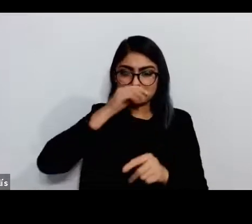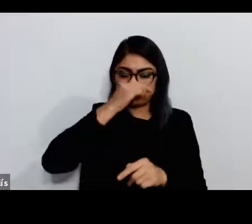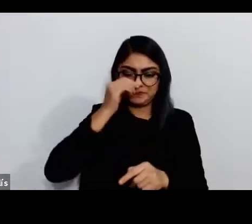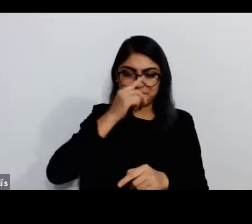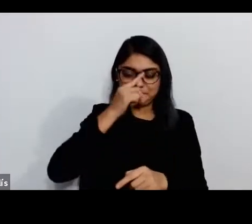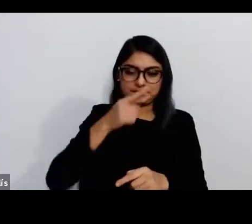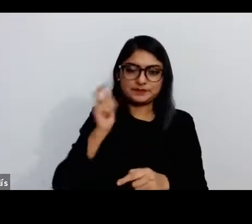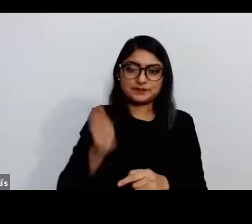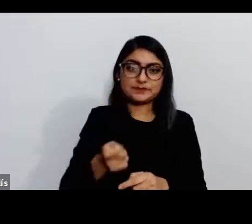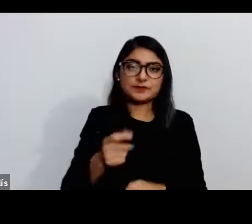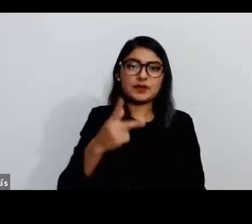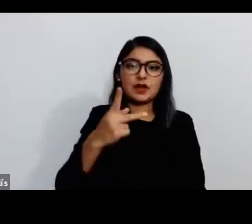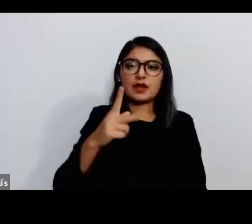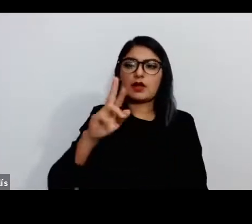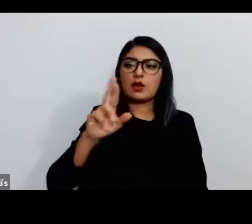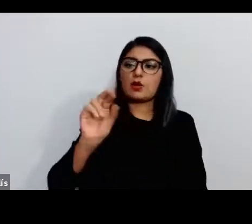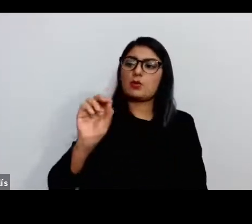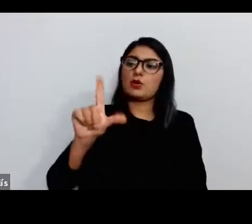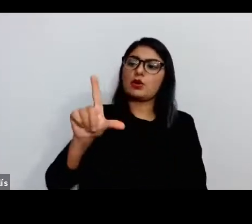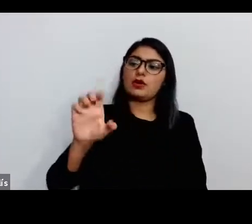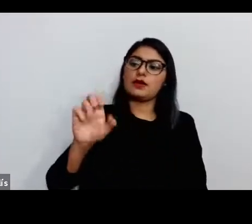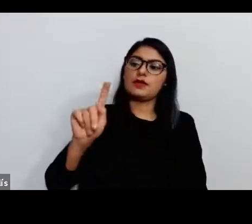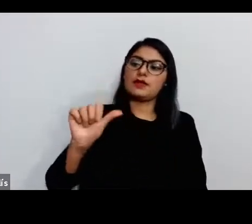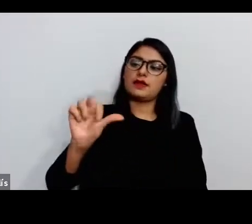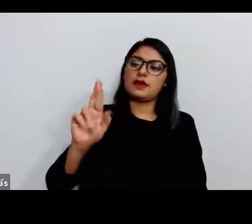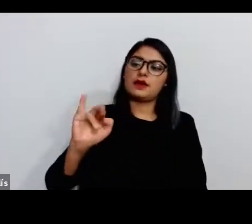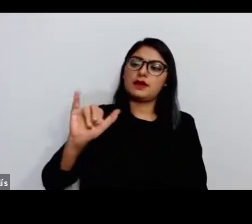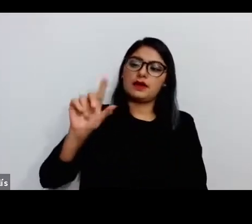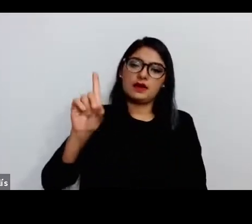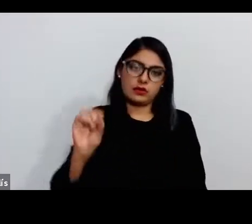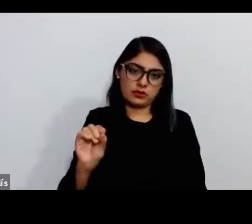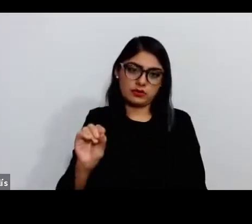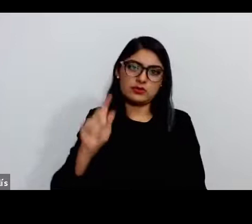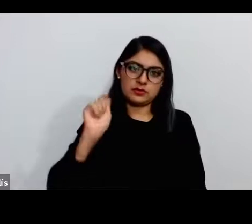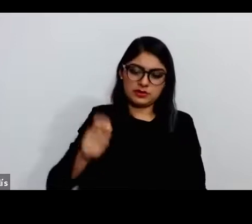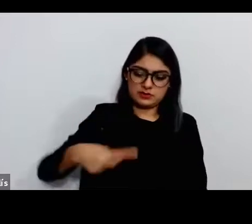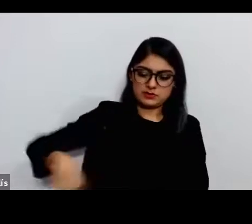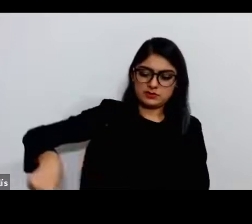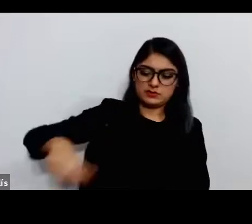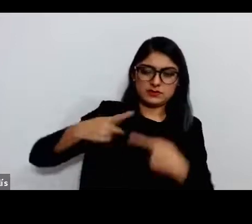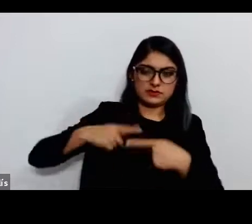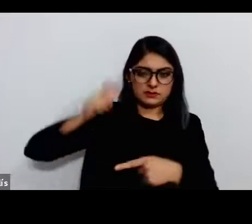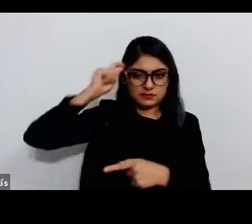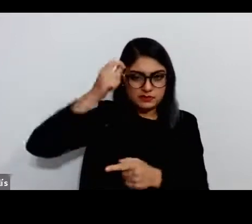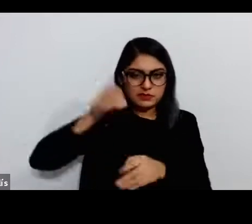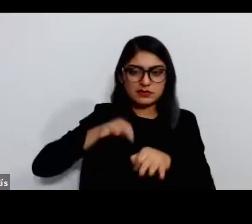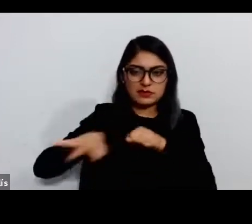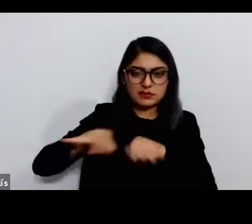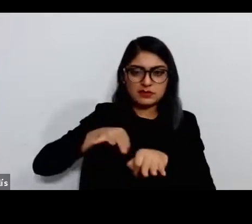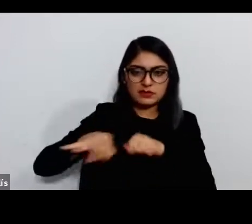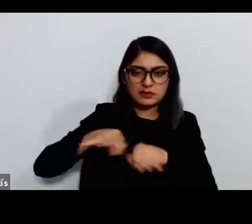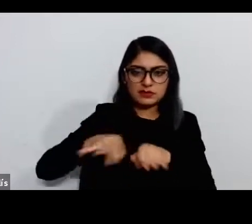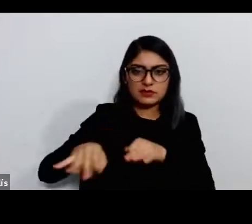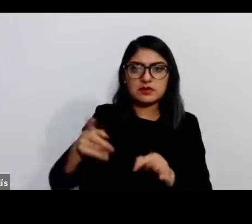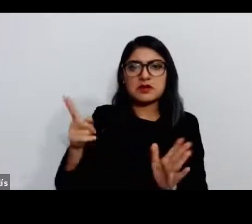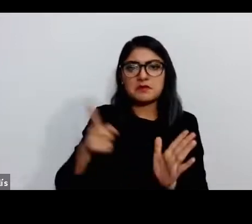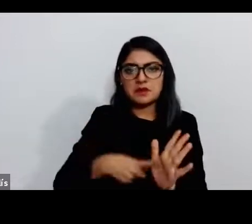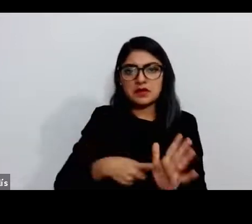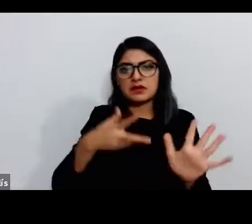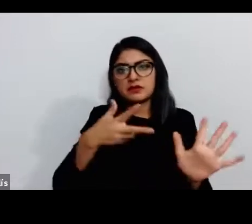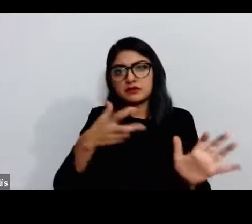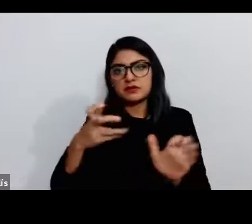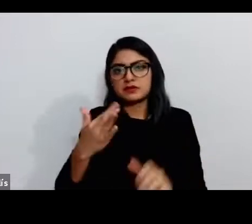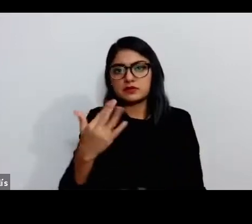un sujeto que quiere reivindicar también sus luchas. Sabemos las revoluciones de 1848,